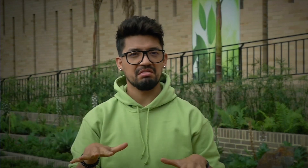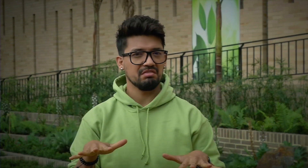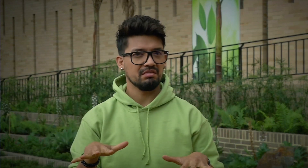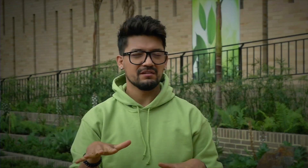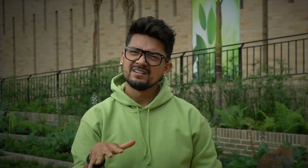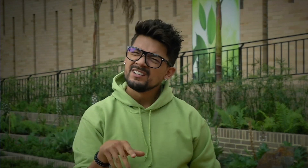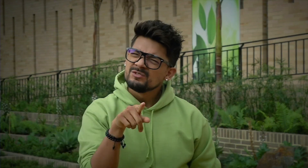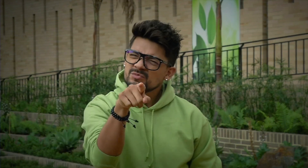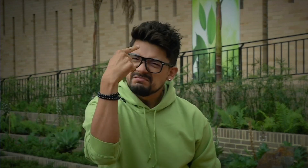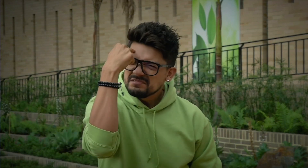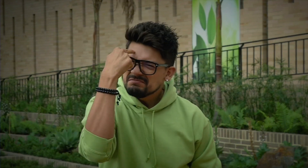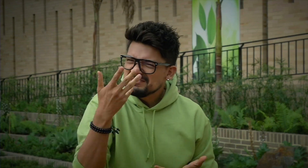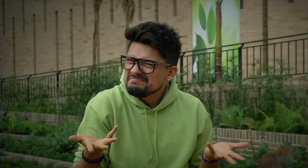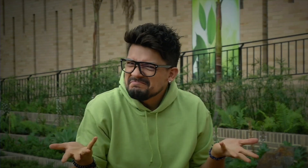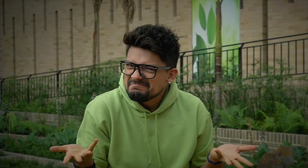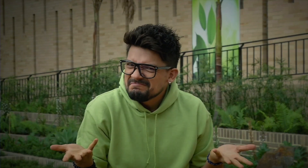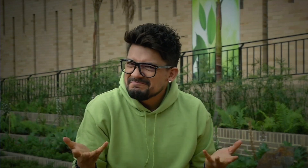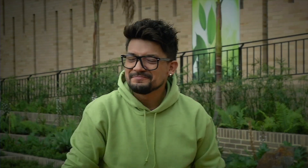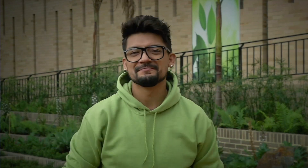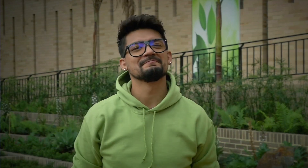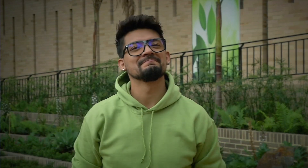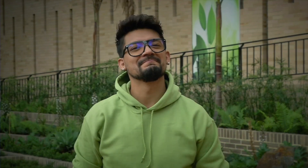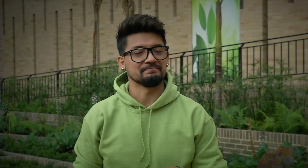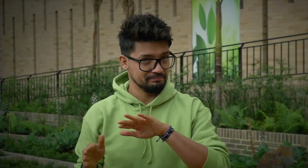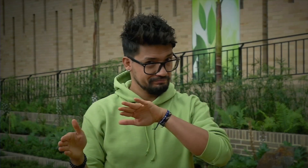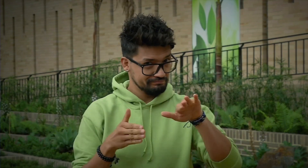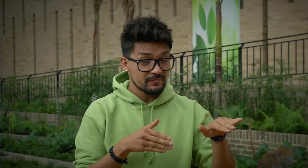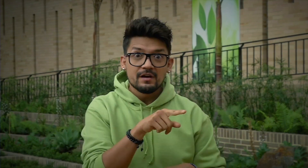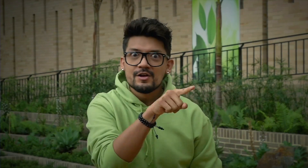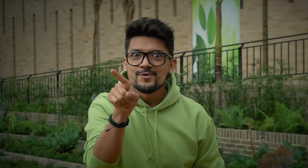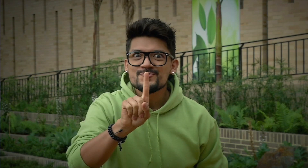desvirtúan los pueblos. ¿Qué creen ustedes?